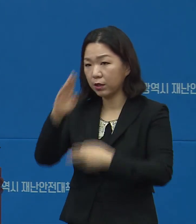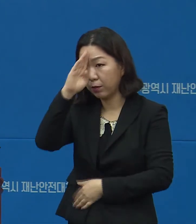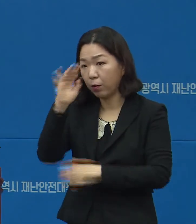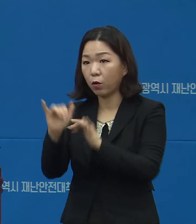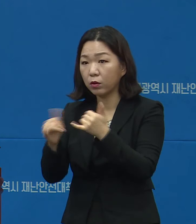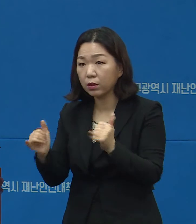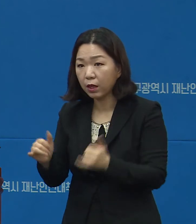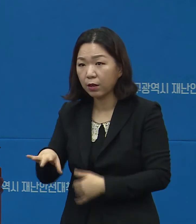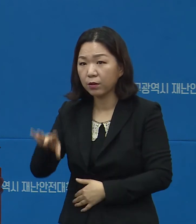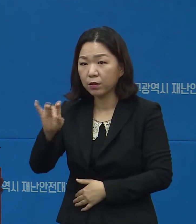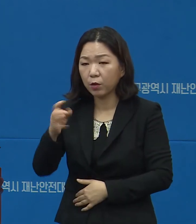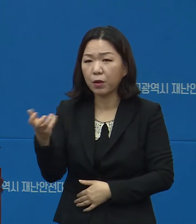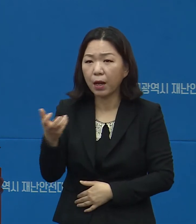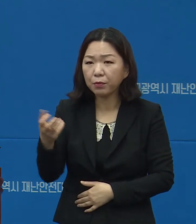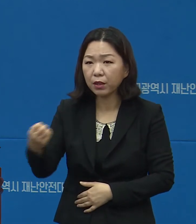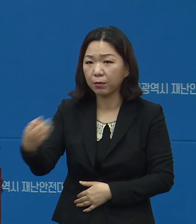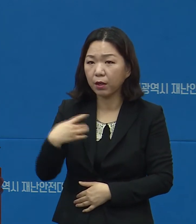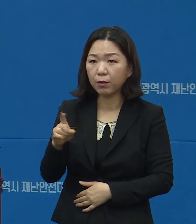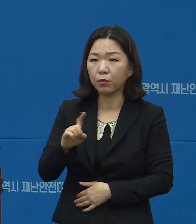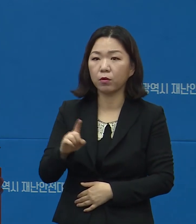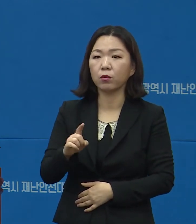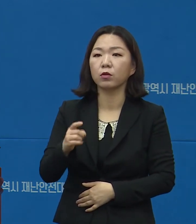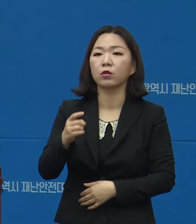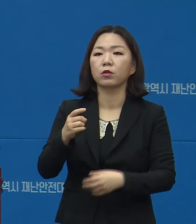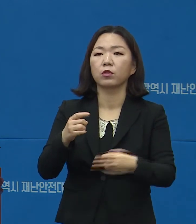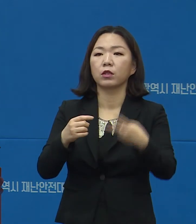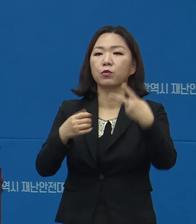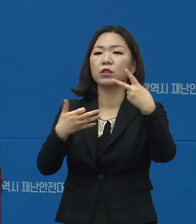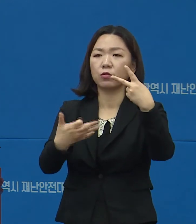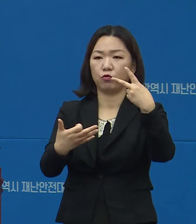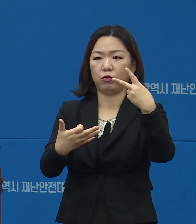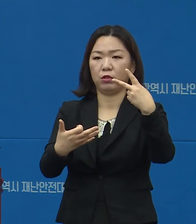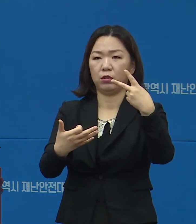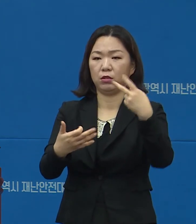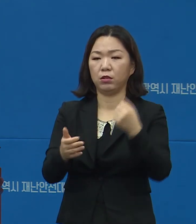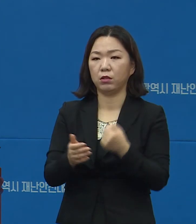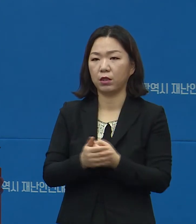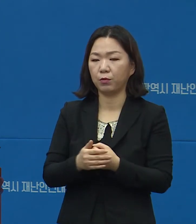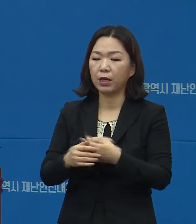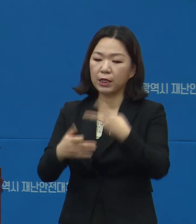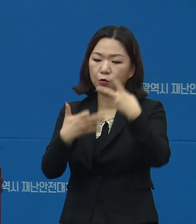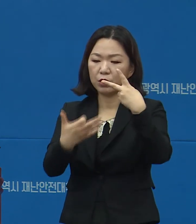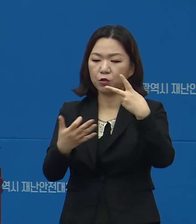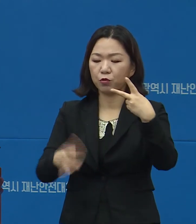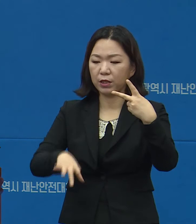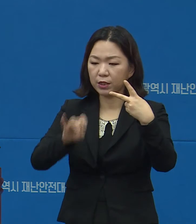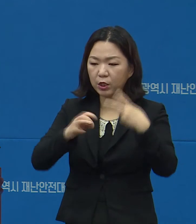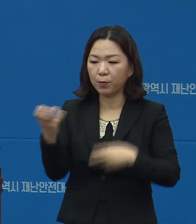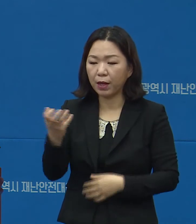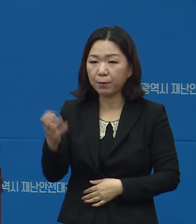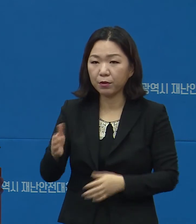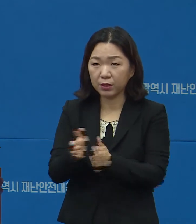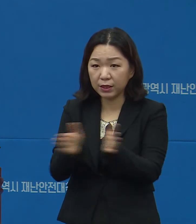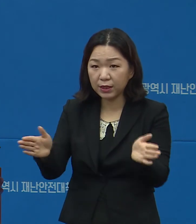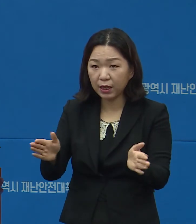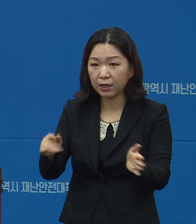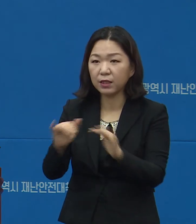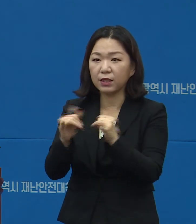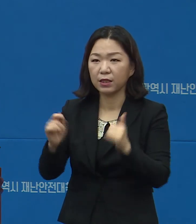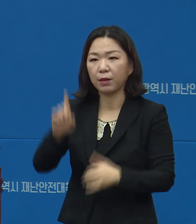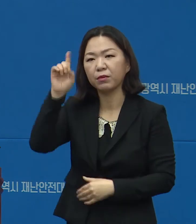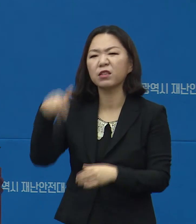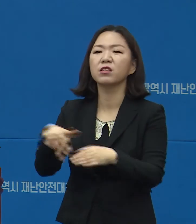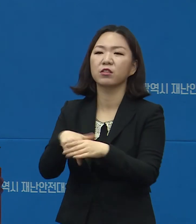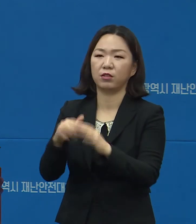최초 증상 발생은 19일이었습니다. 그래서 이 사람을 최초 확진자로 저희가 분류하고 있고 이분 역시